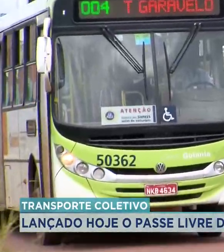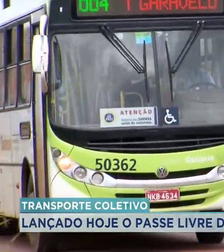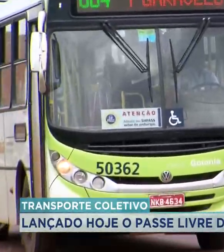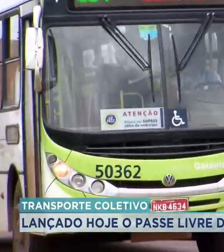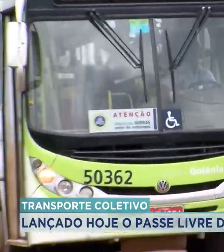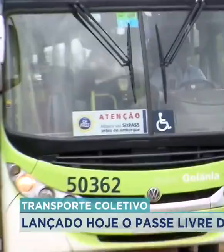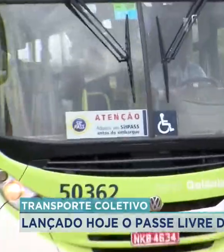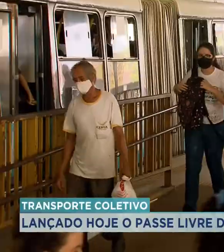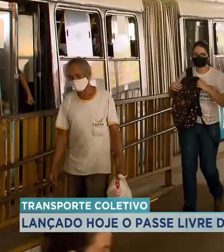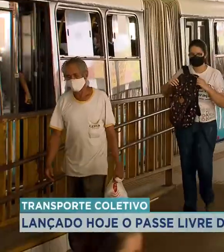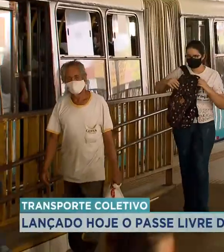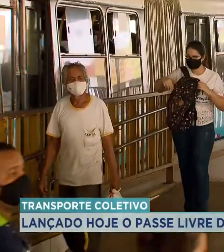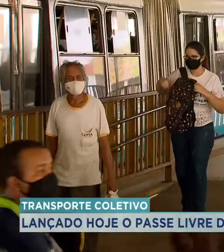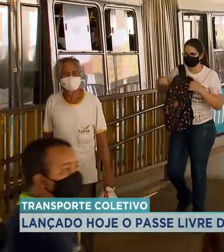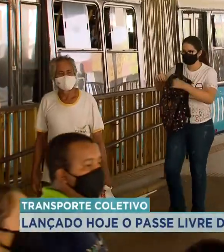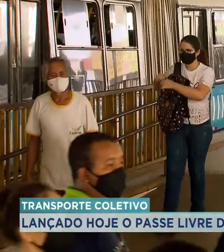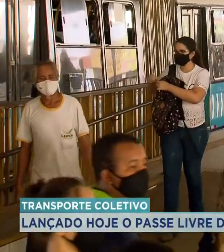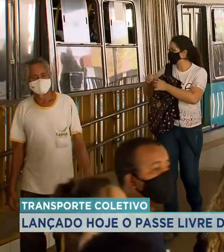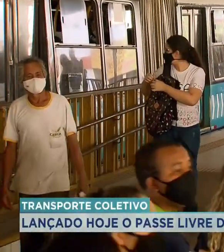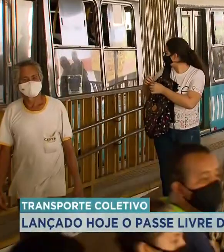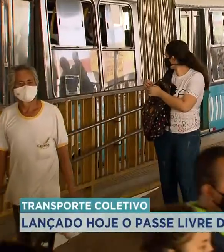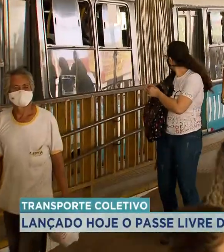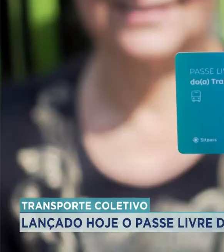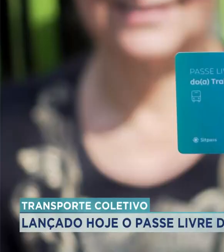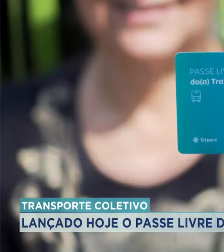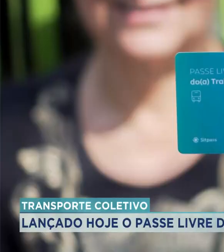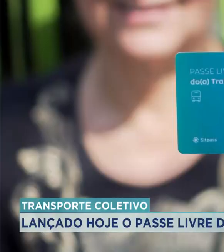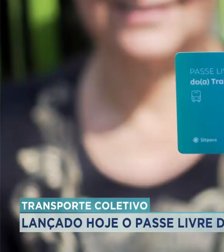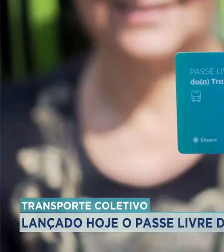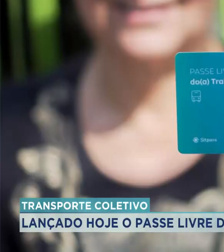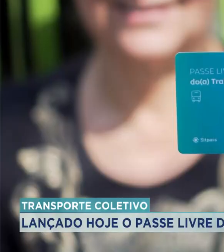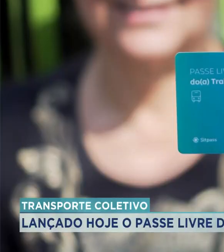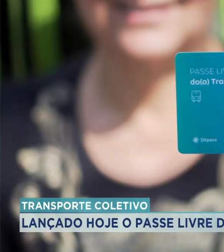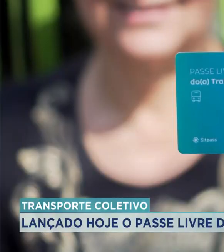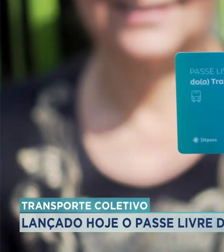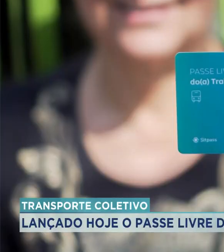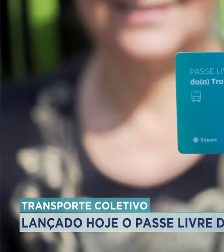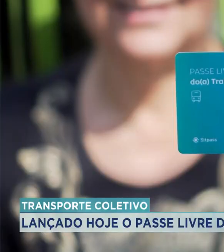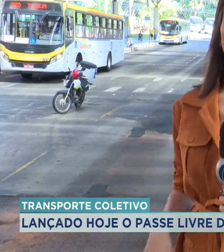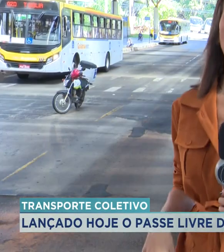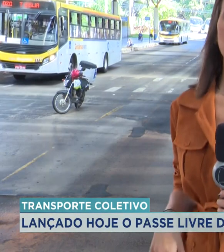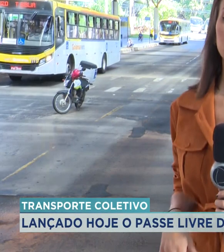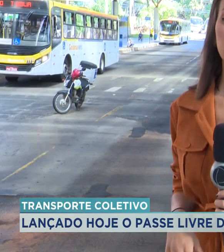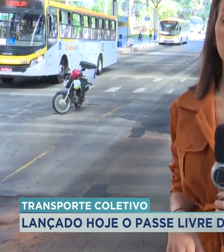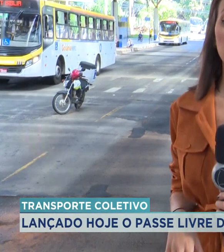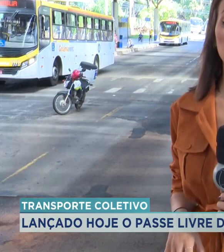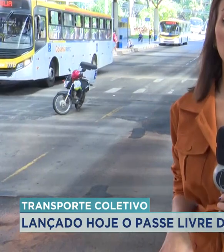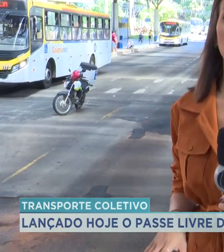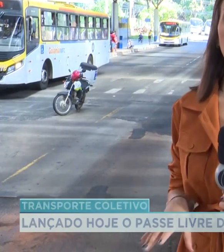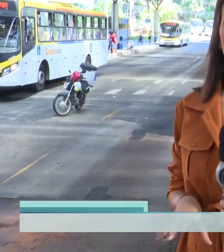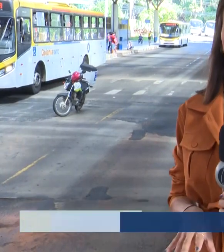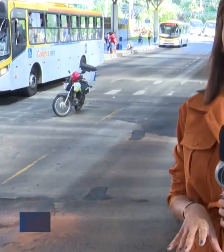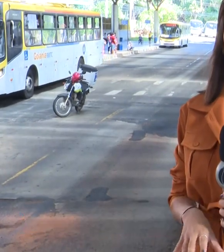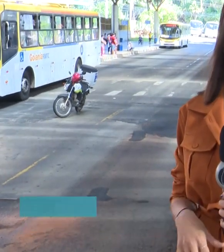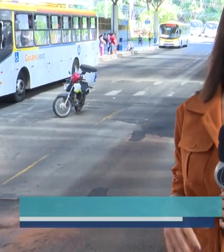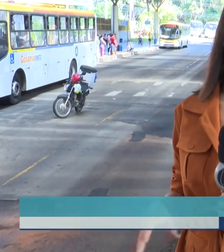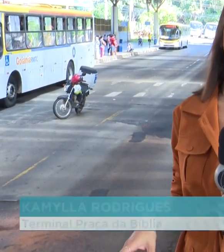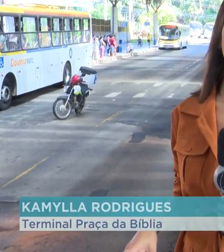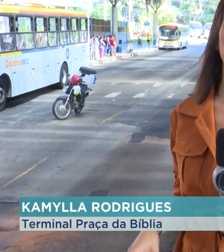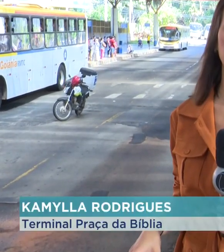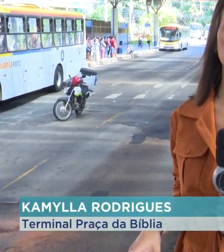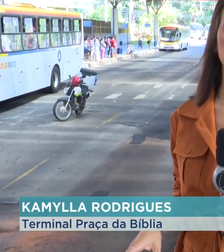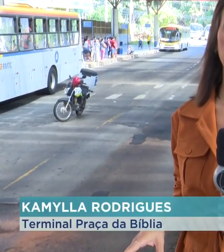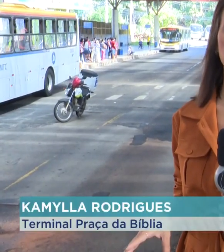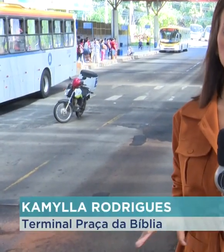na divisão, aportando quase 2 milhões de reais cada uma até o final desse ano. O passe livre do trabalhador é o